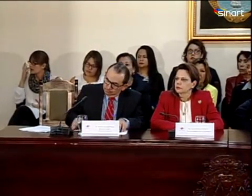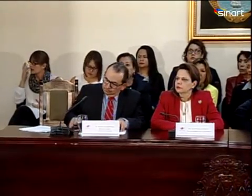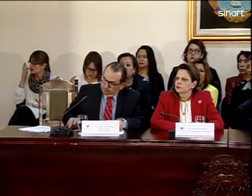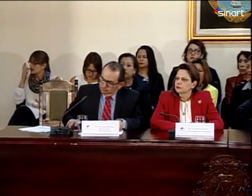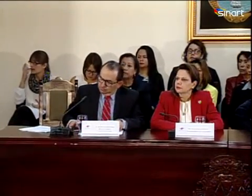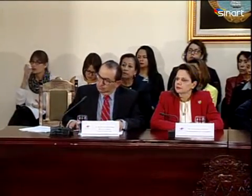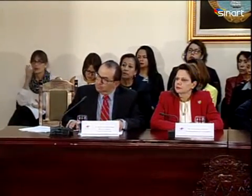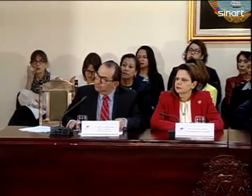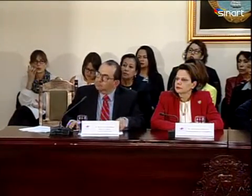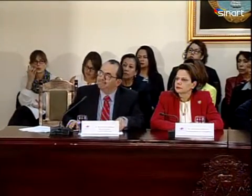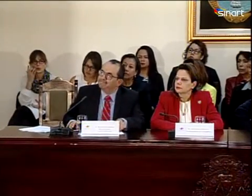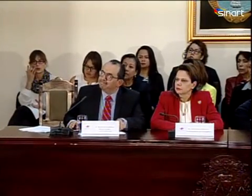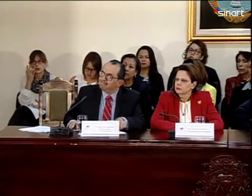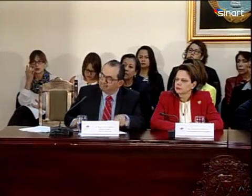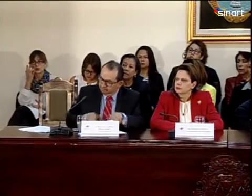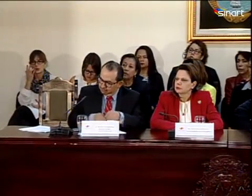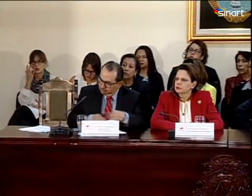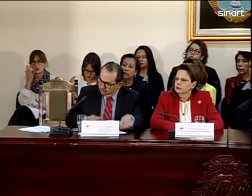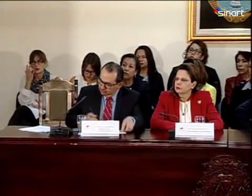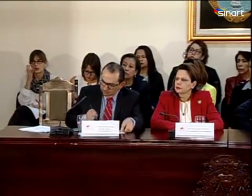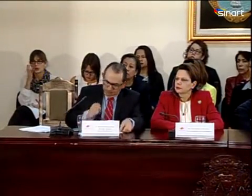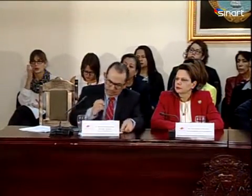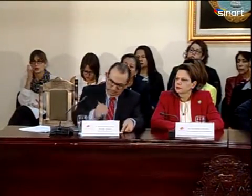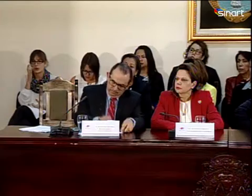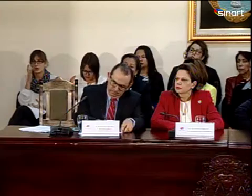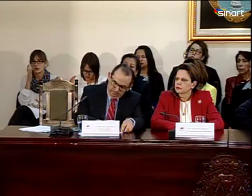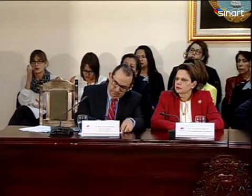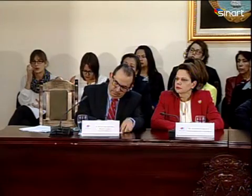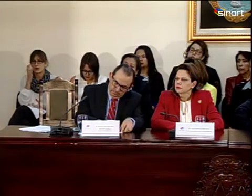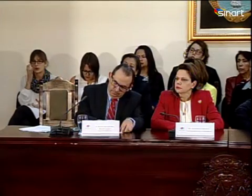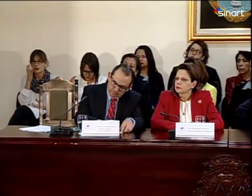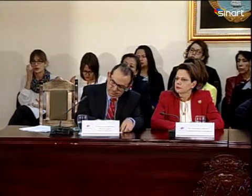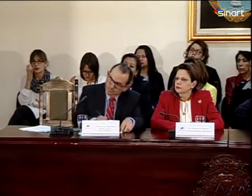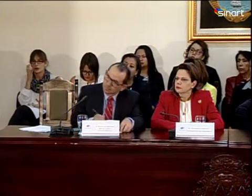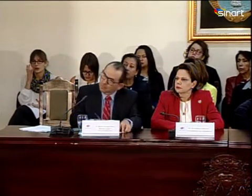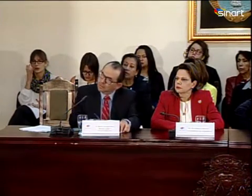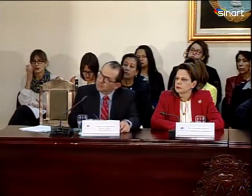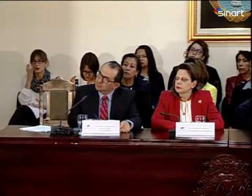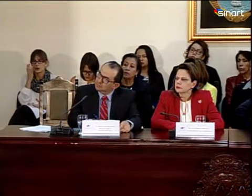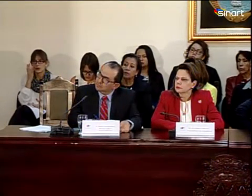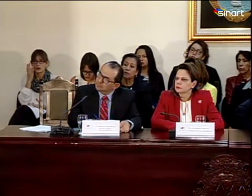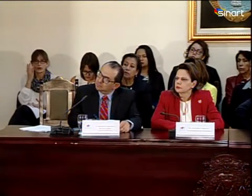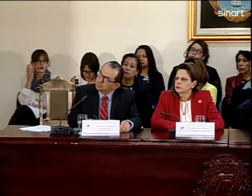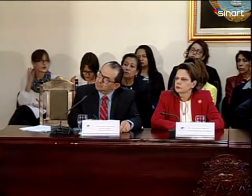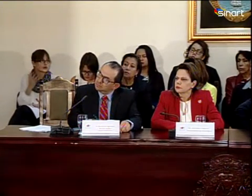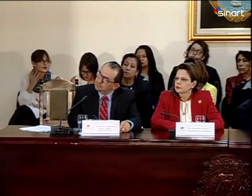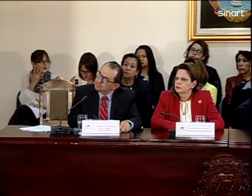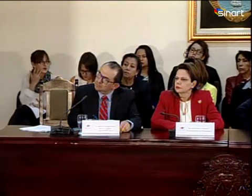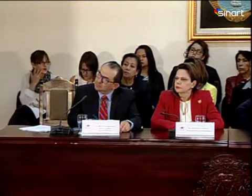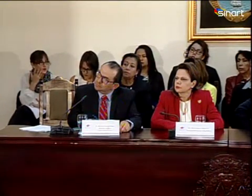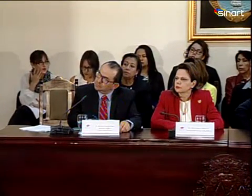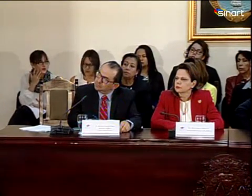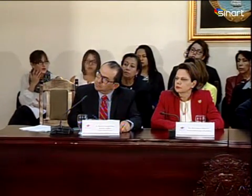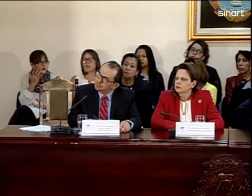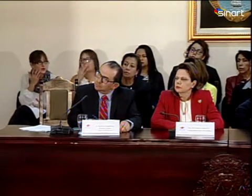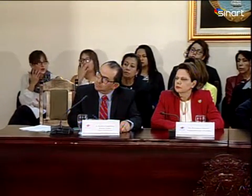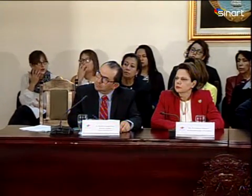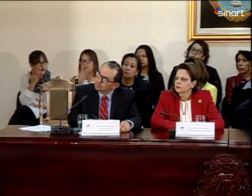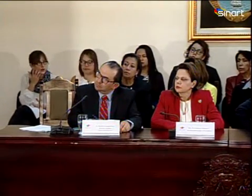Buenos días, don Marvin. Ustedes tomaron 6 meses para hacer este documento, sé que va a ir a consulta y después será firmado. La pregunta mía es,